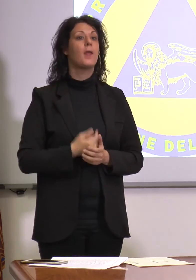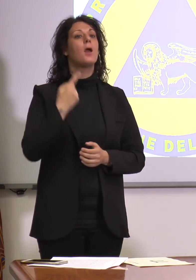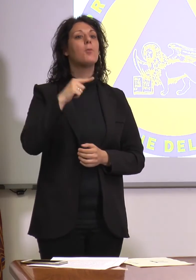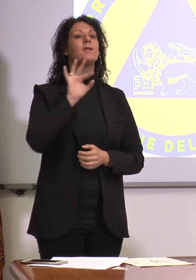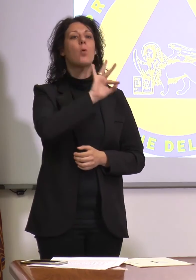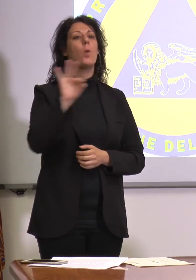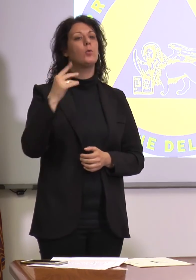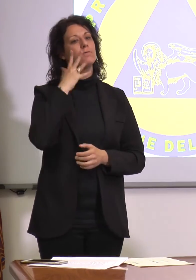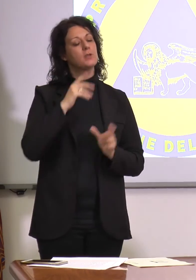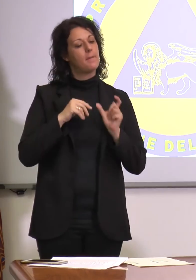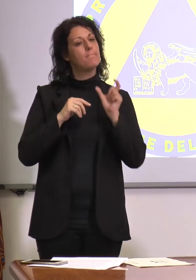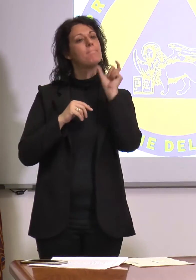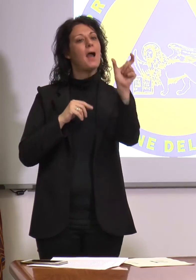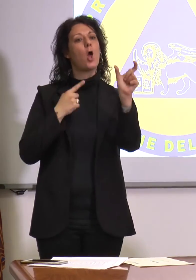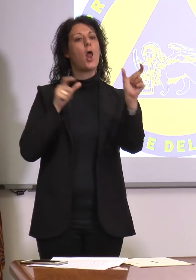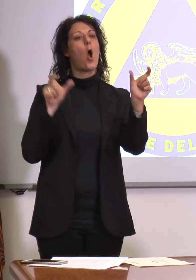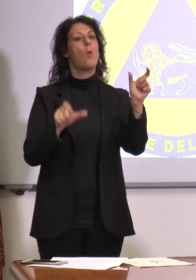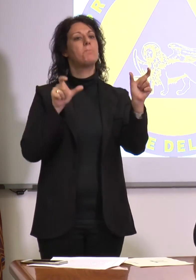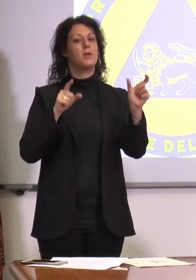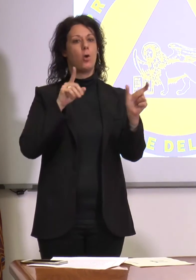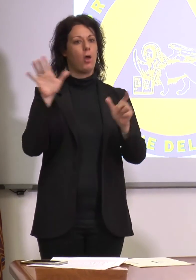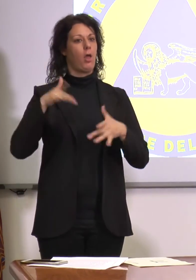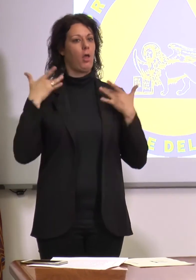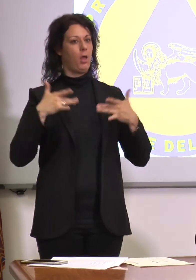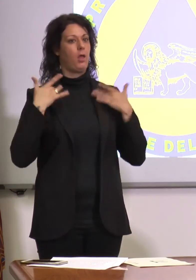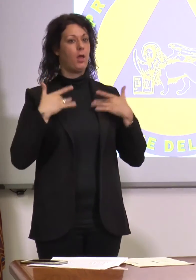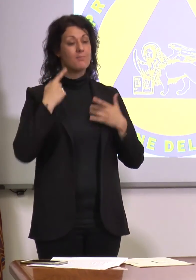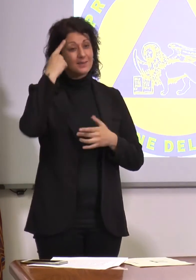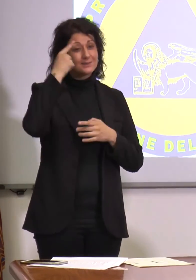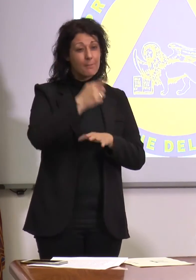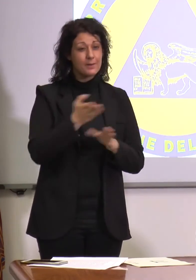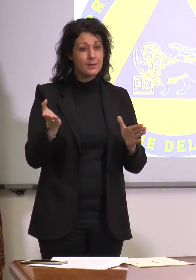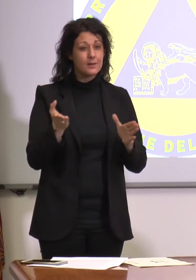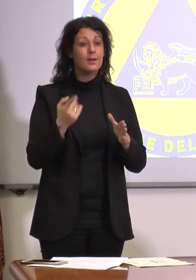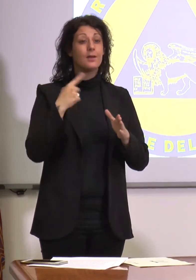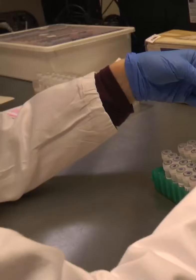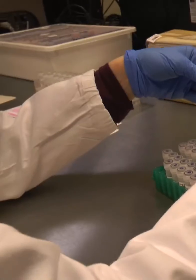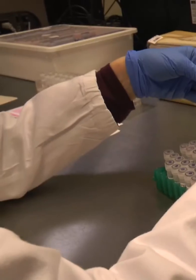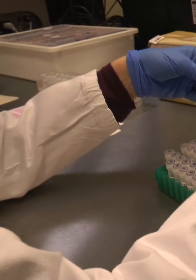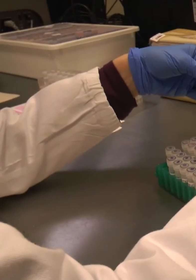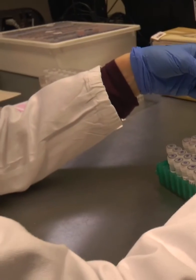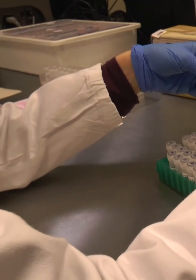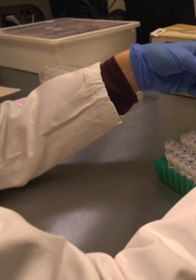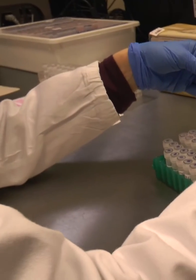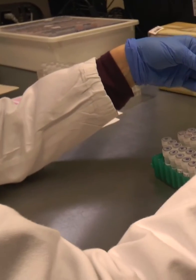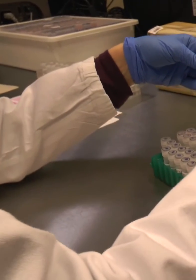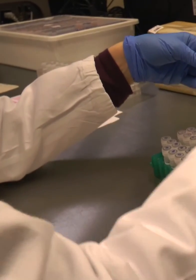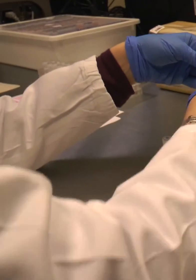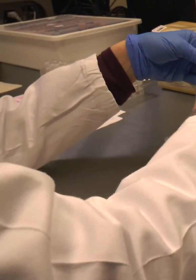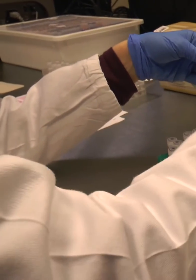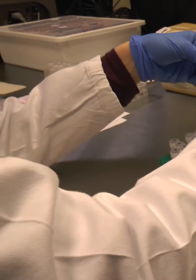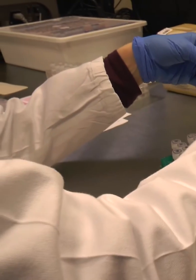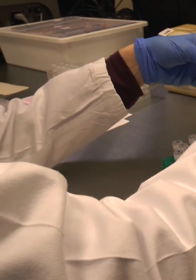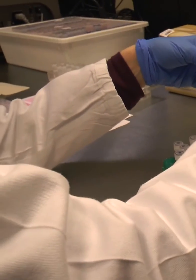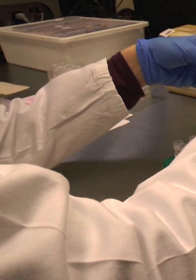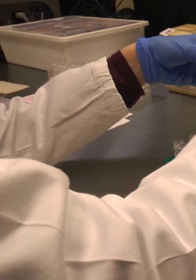questa qui è come una profilassi. Cioè, purtroppo è di comunità perché coinvolge tutti noi. Dispositivi, distanziamento,